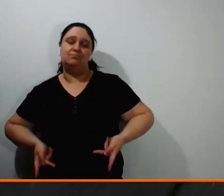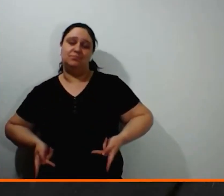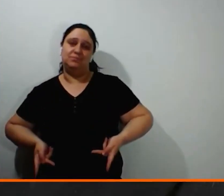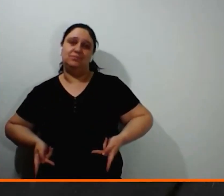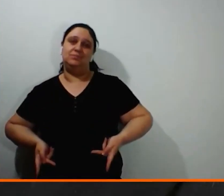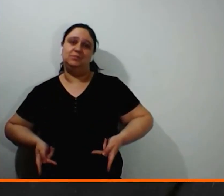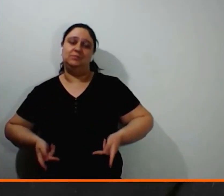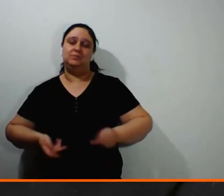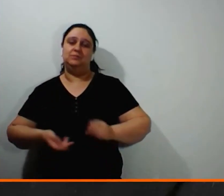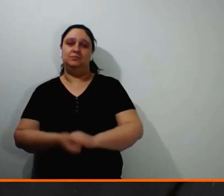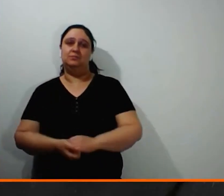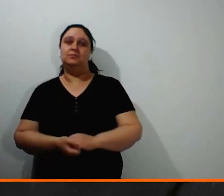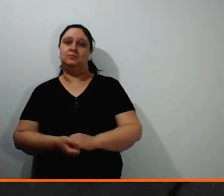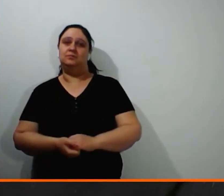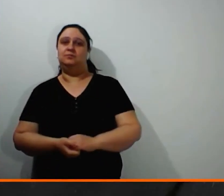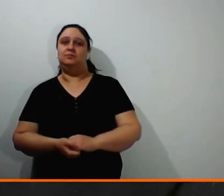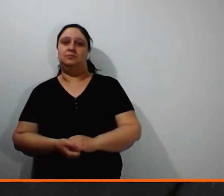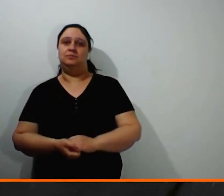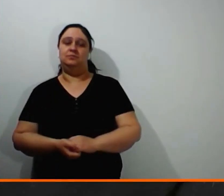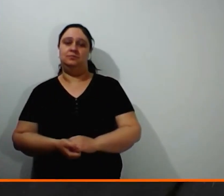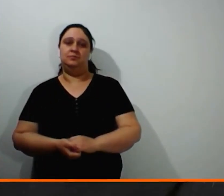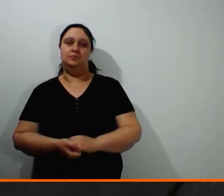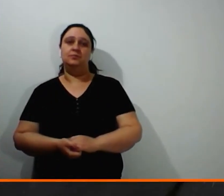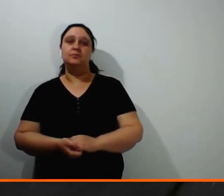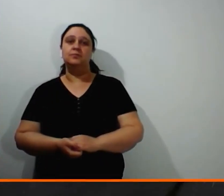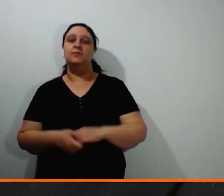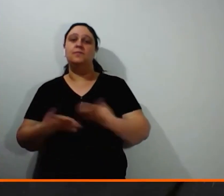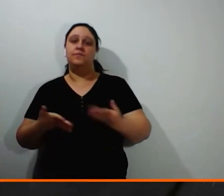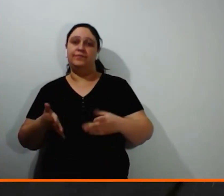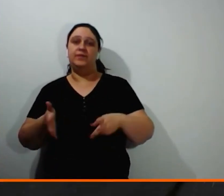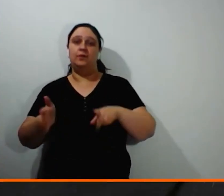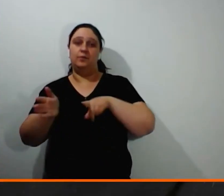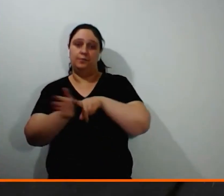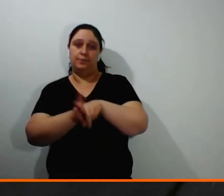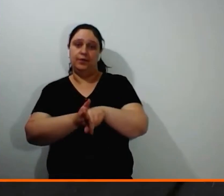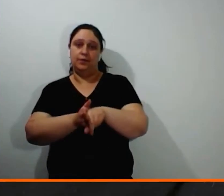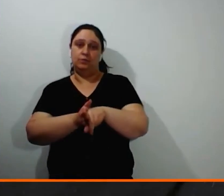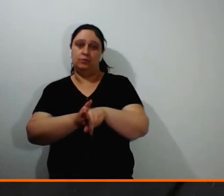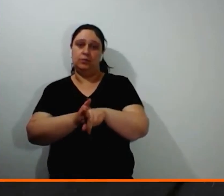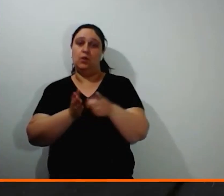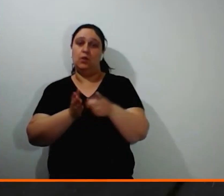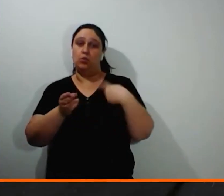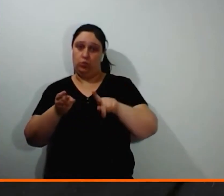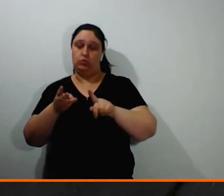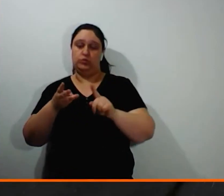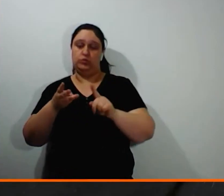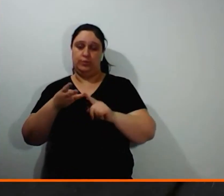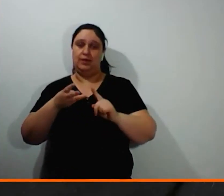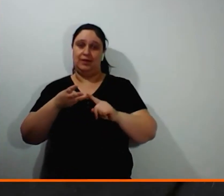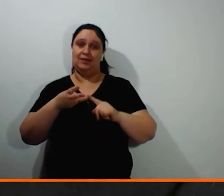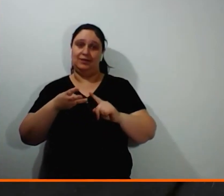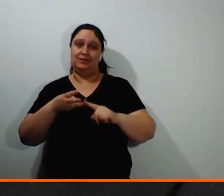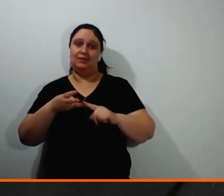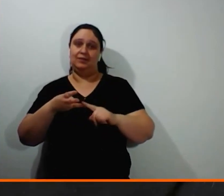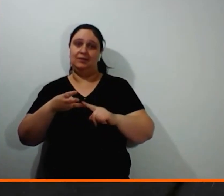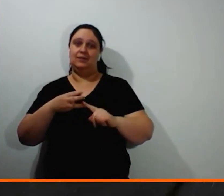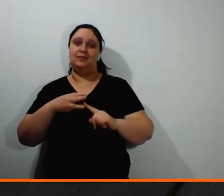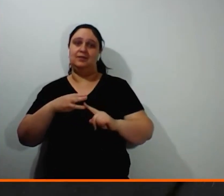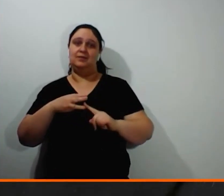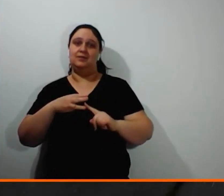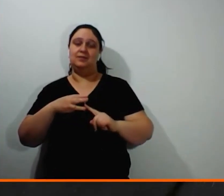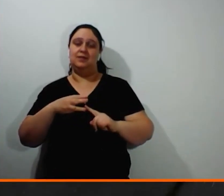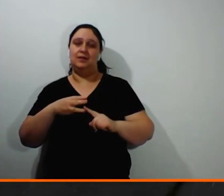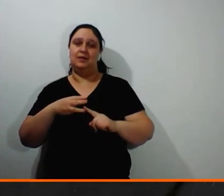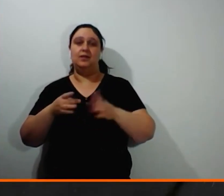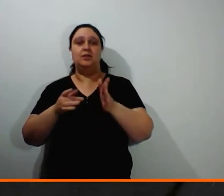E na última pergunta, o Senhor parece que teve que descer ao nível de Pedro. Então